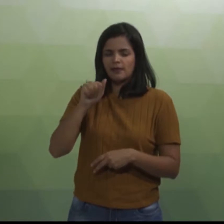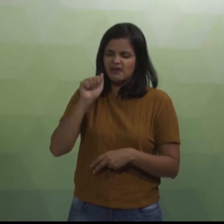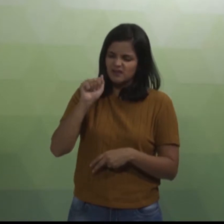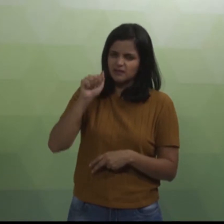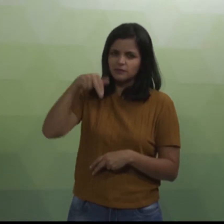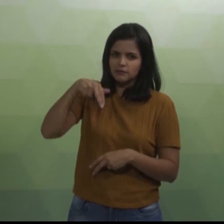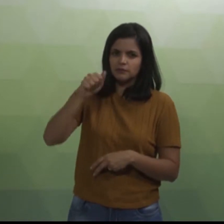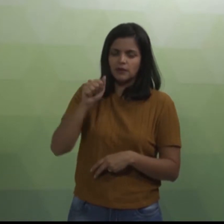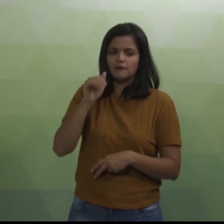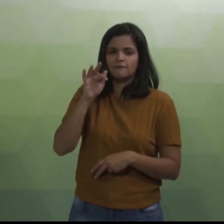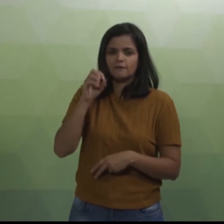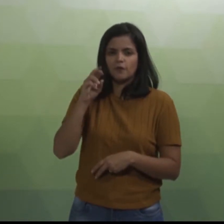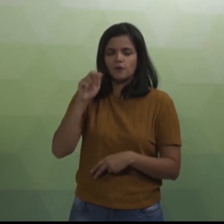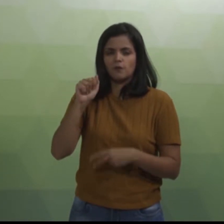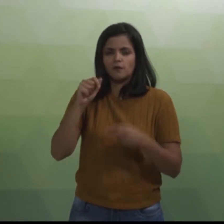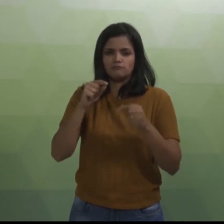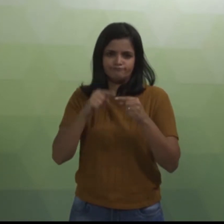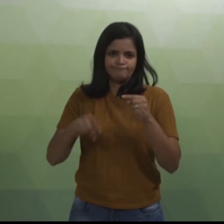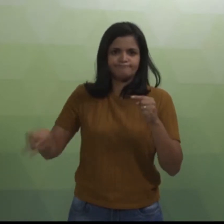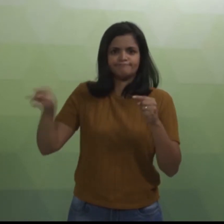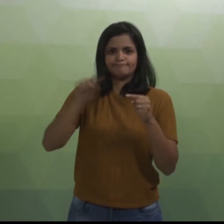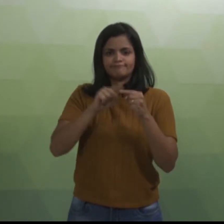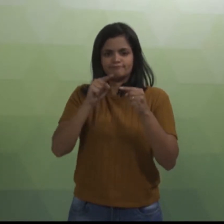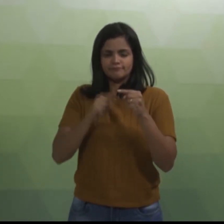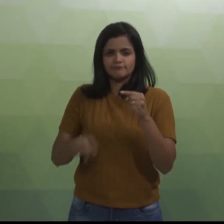E com relação à anáfora,